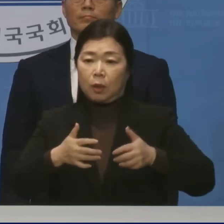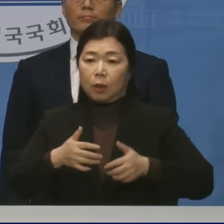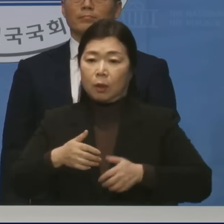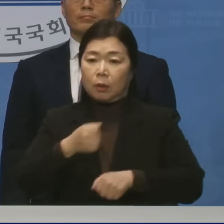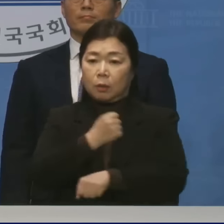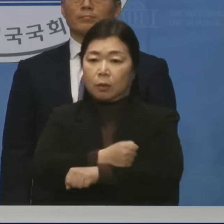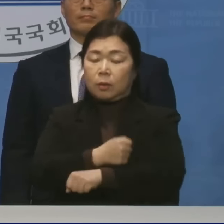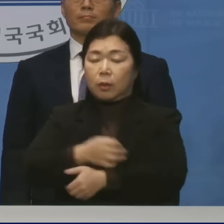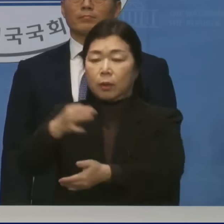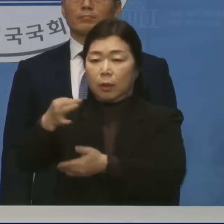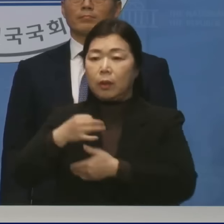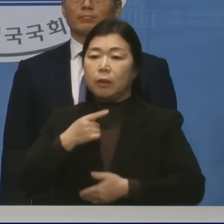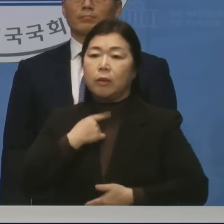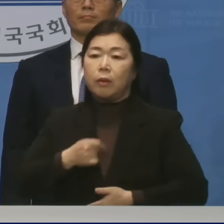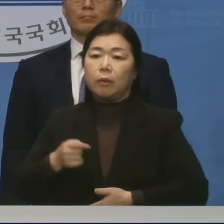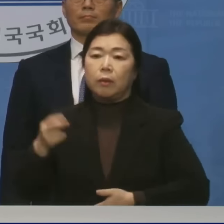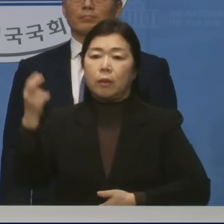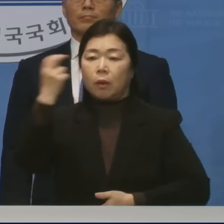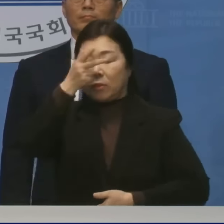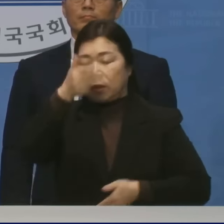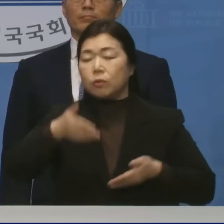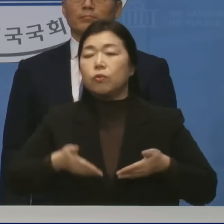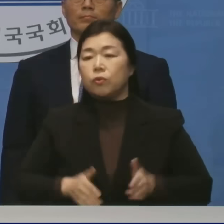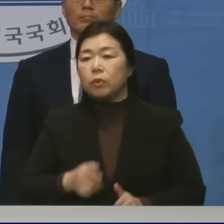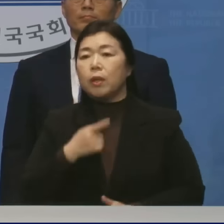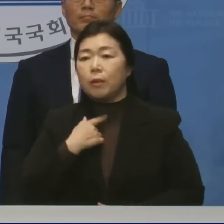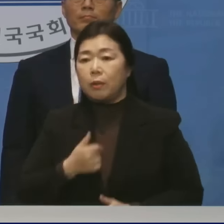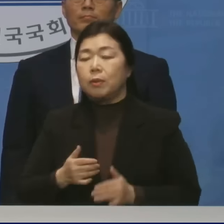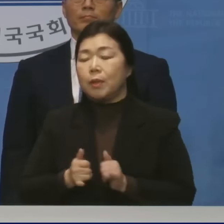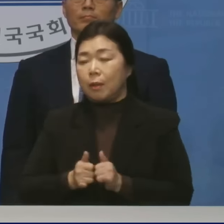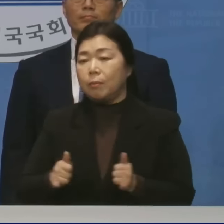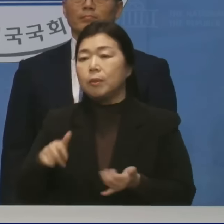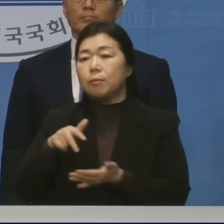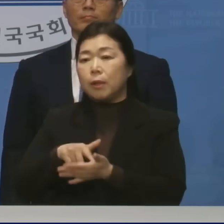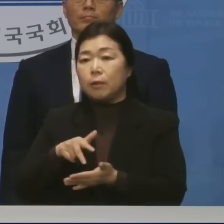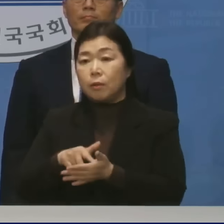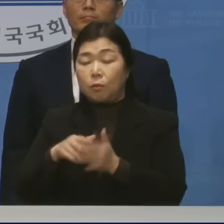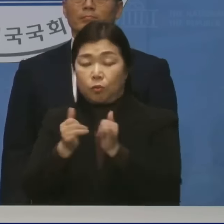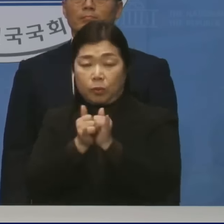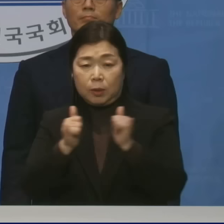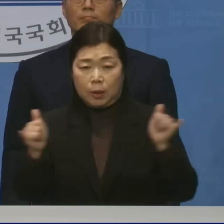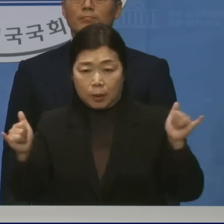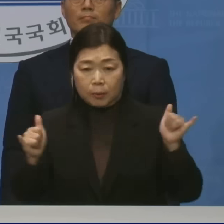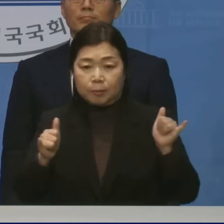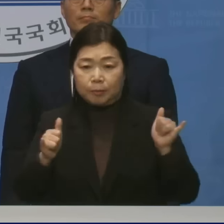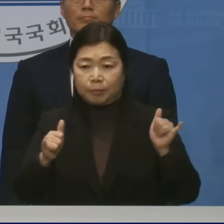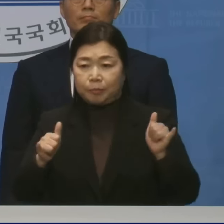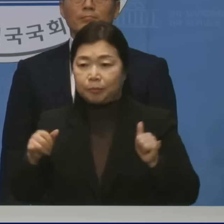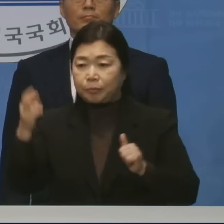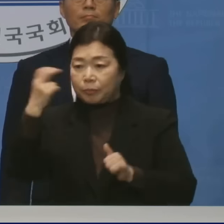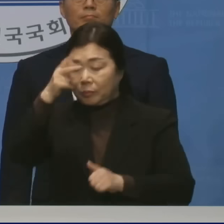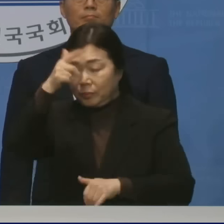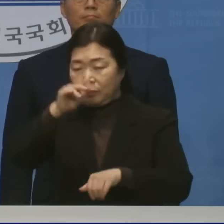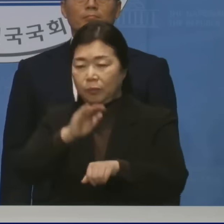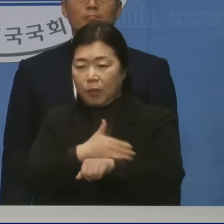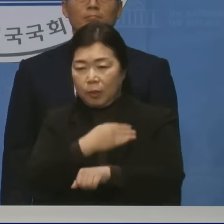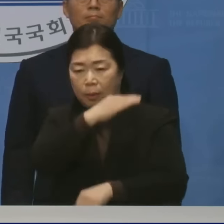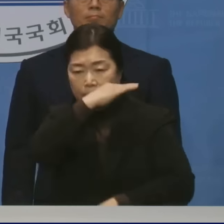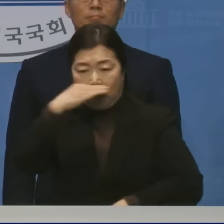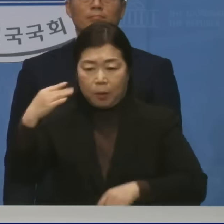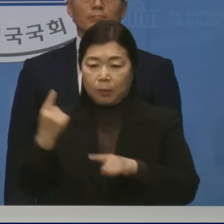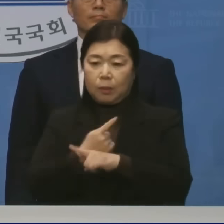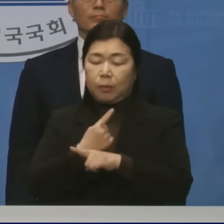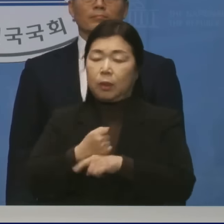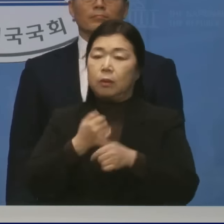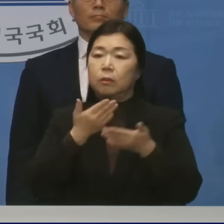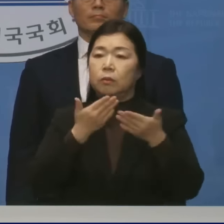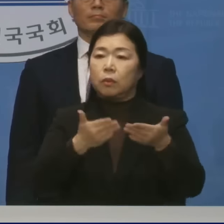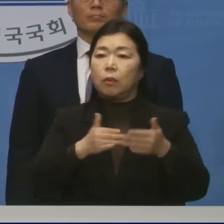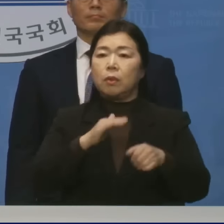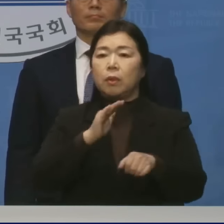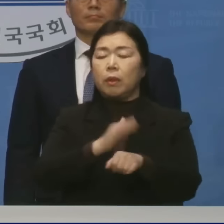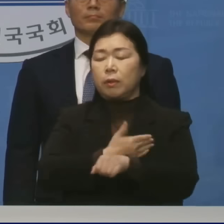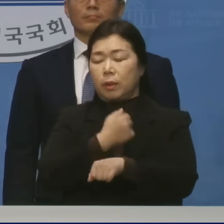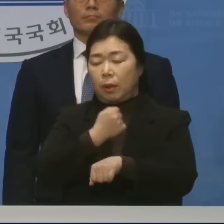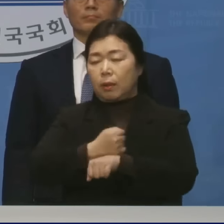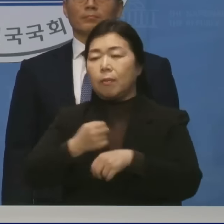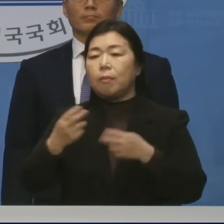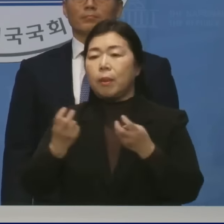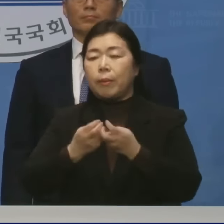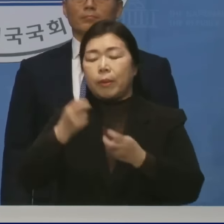먹은 검찰 출신으로서 국민들에게 검찰의 잘못을 시정하고 사죄하는